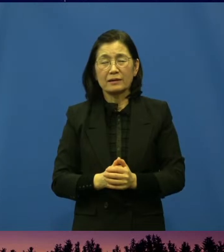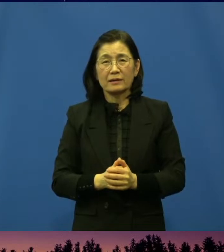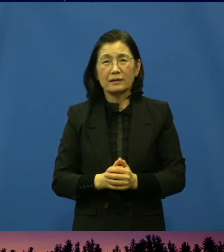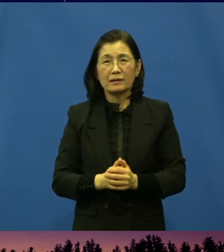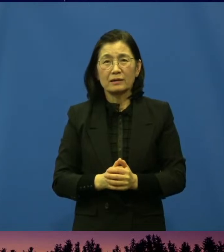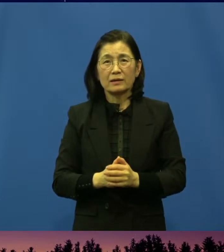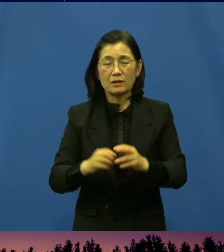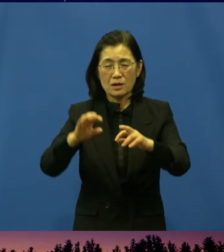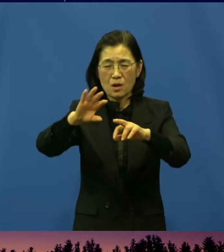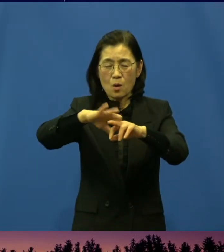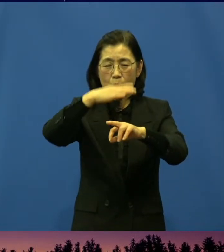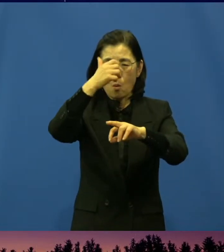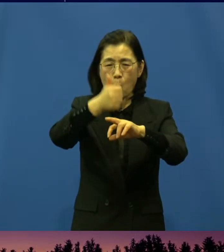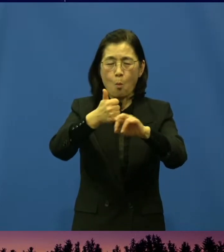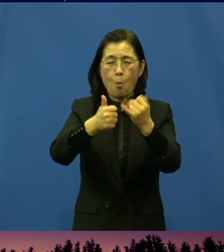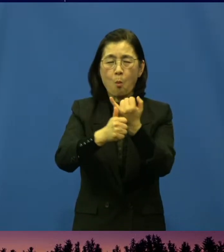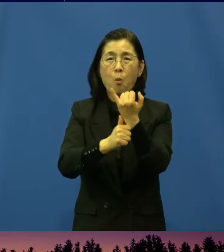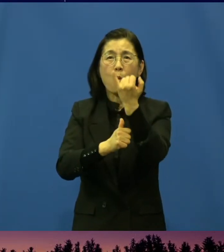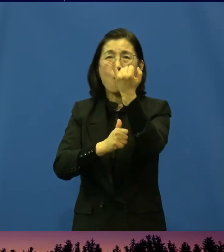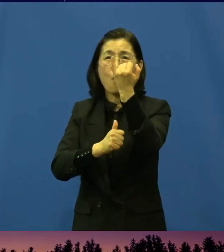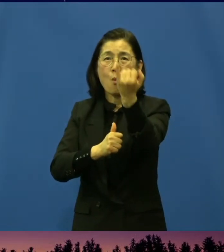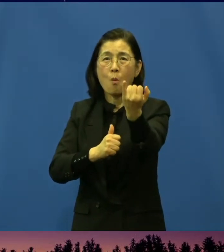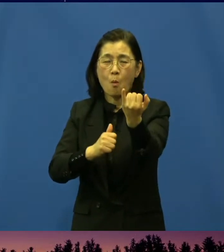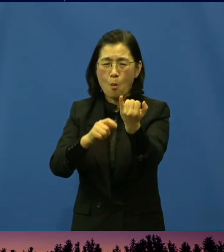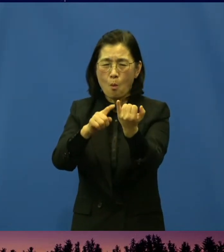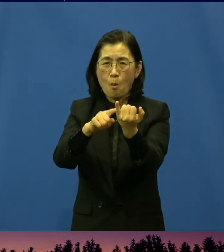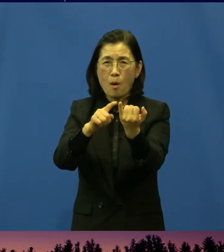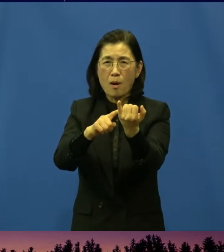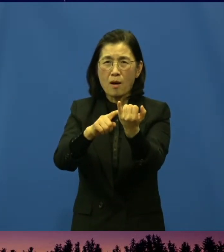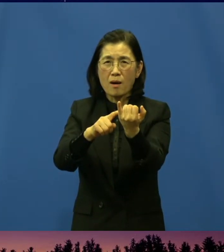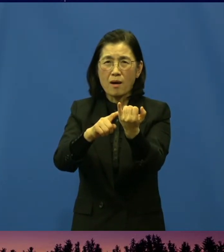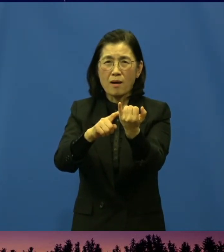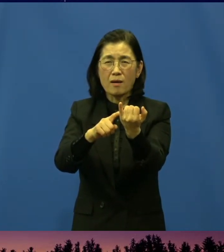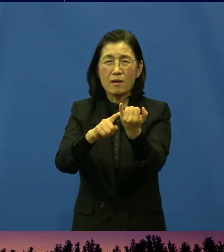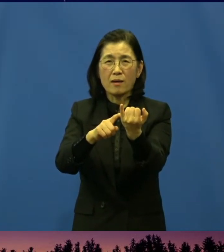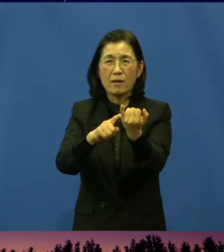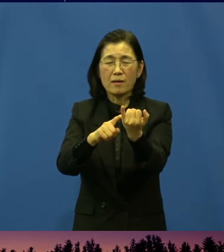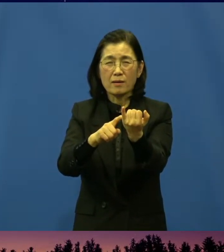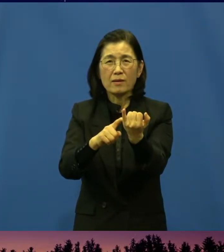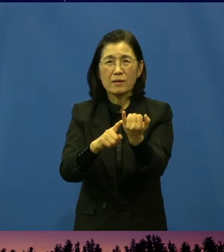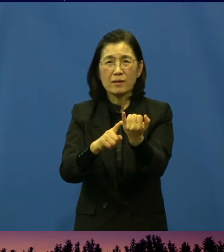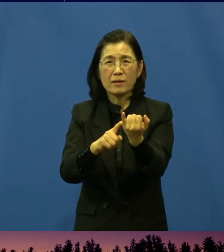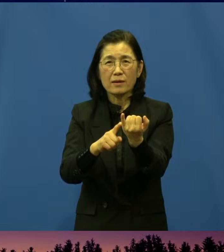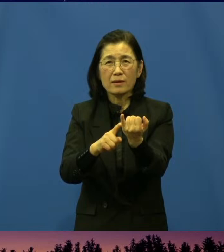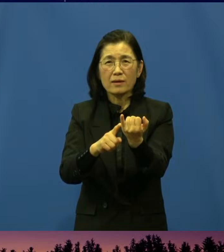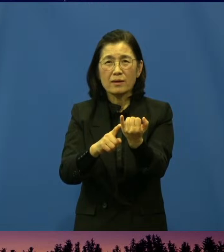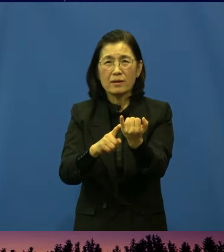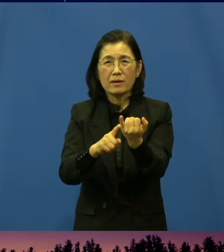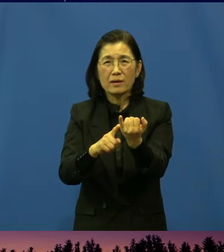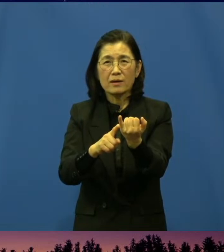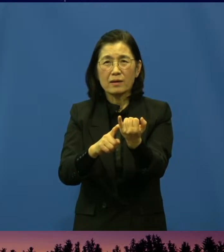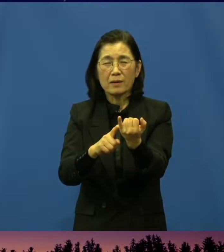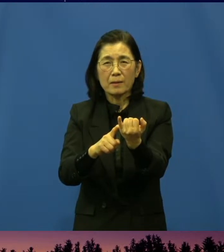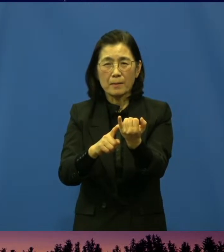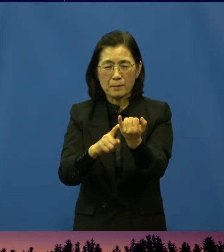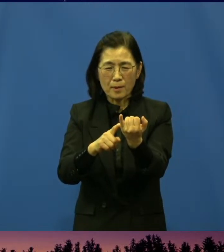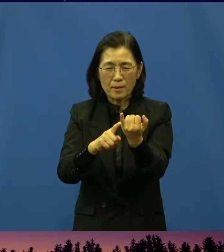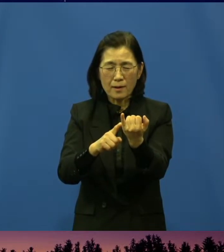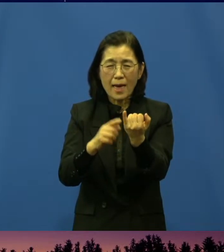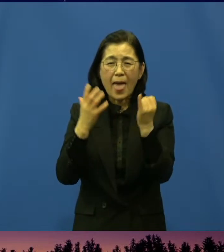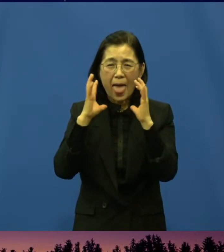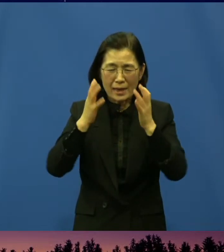황태자비가 암에 걸렸고, 이거 지금 이제 이번에 병원에서 나왔고 이제 이런 걸 다 알려주는 거예요.